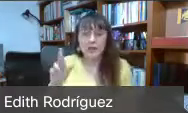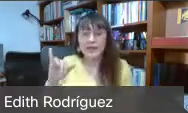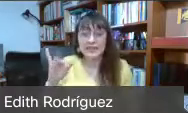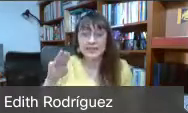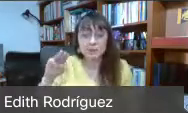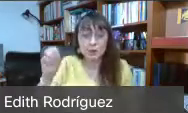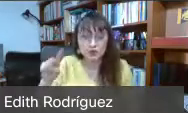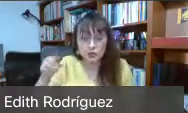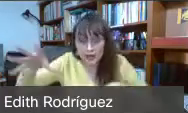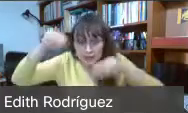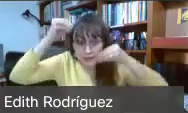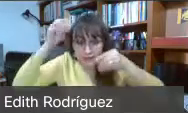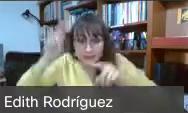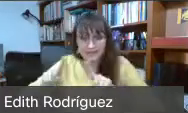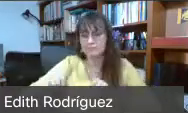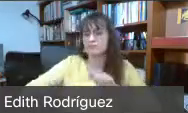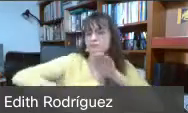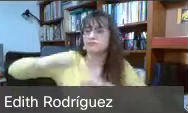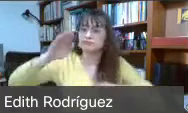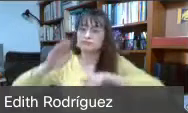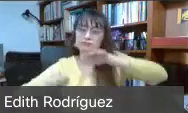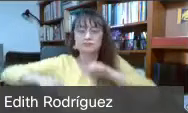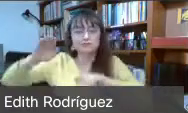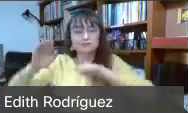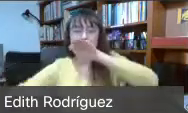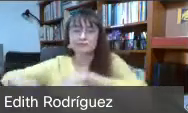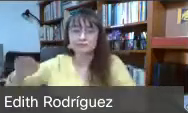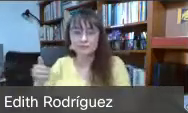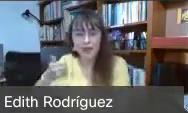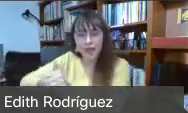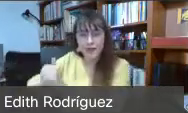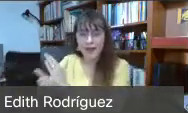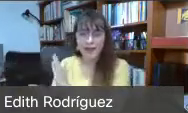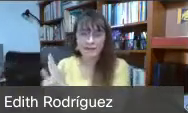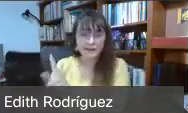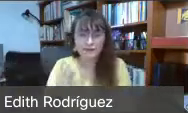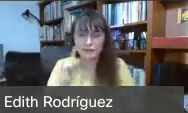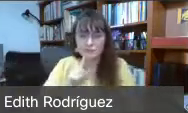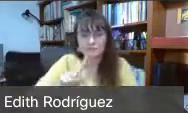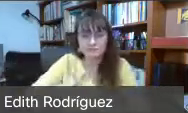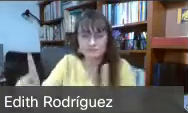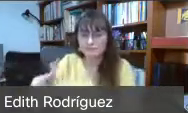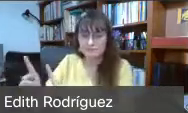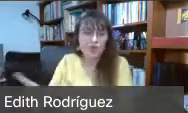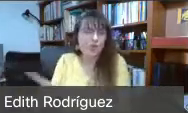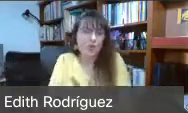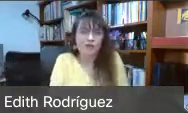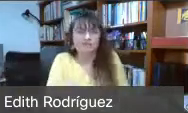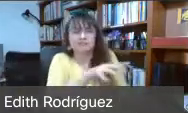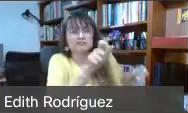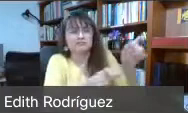Orientar en todos estos procesos, el input, el aprendizaje, todos estos que le permiten a